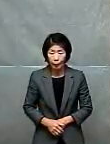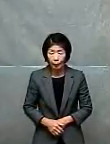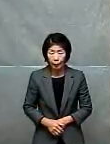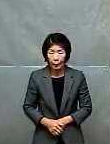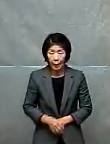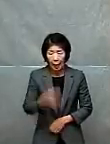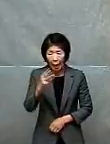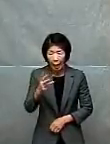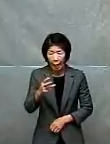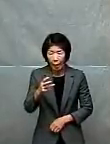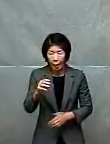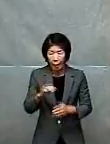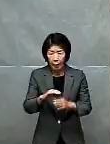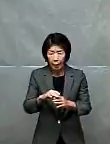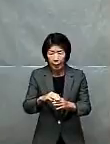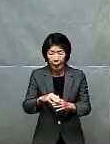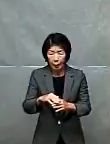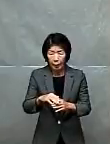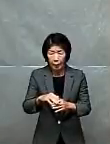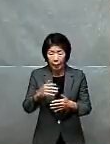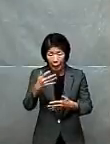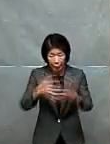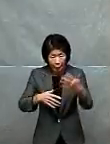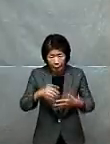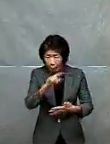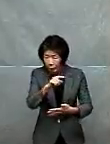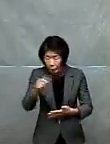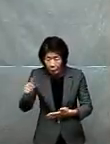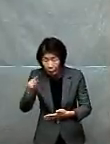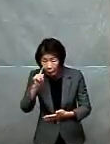3日間ぐらい報道あったかなと思うんですけど、それ、